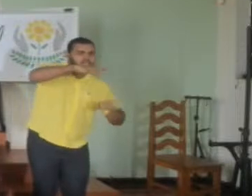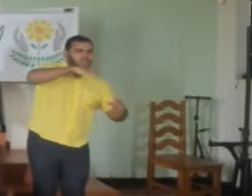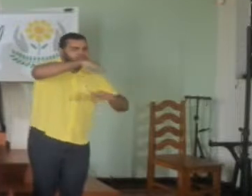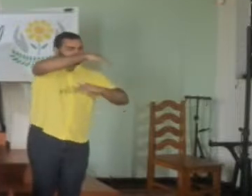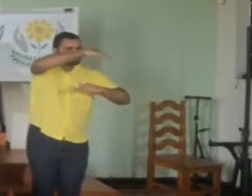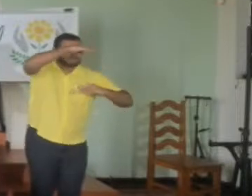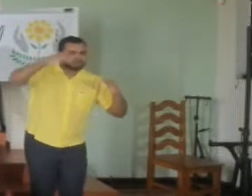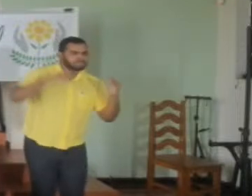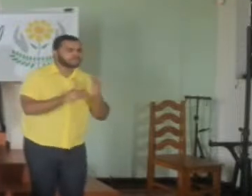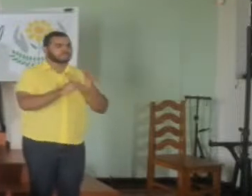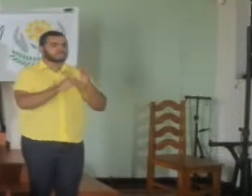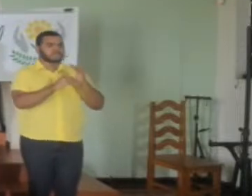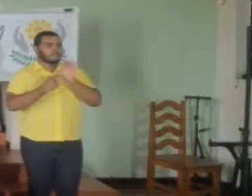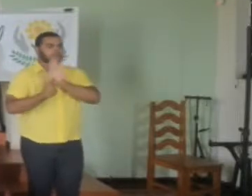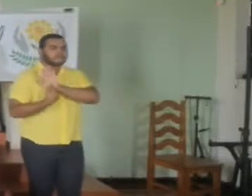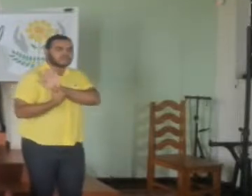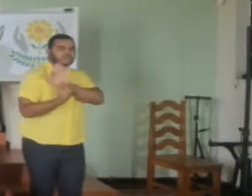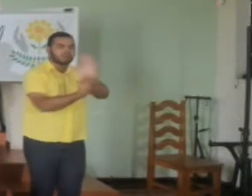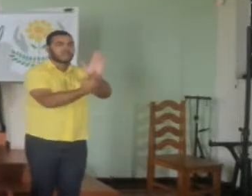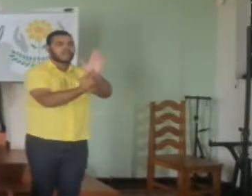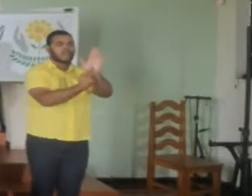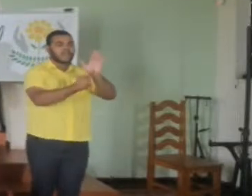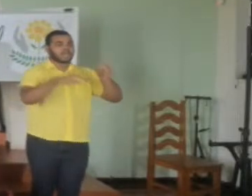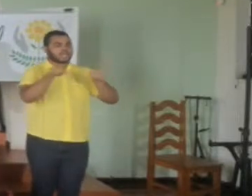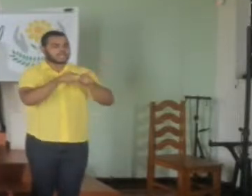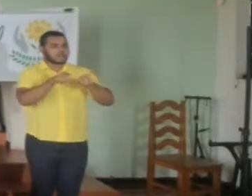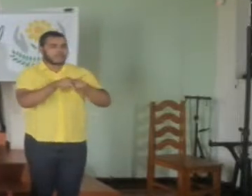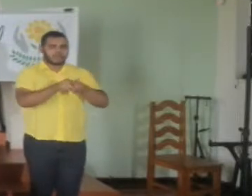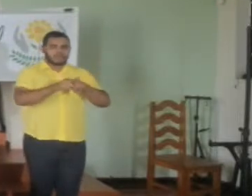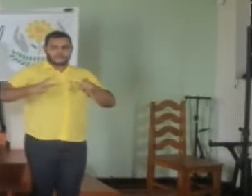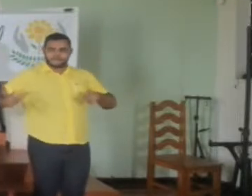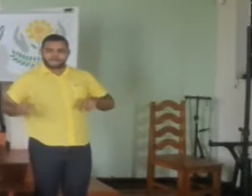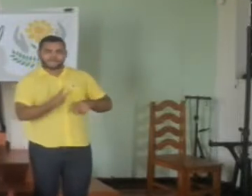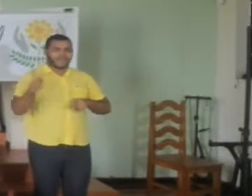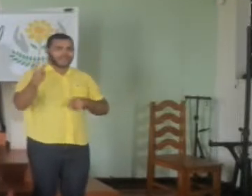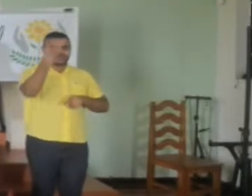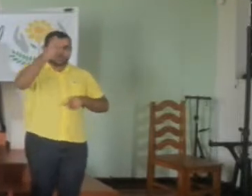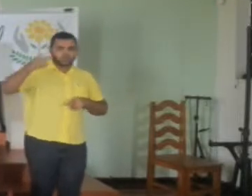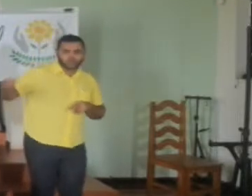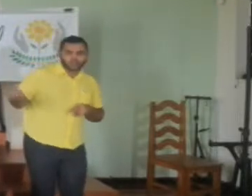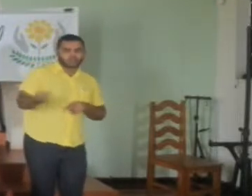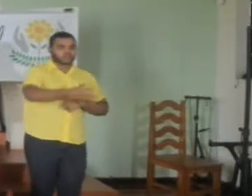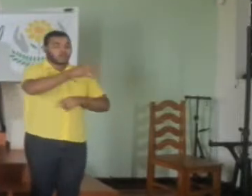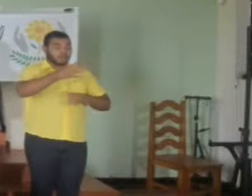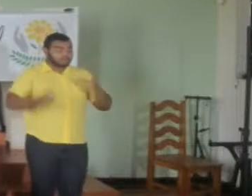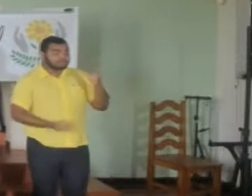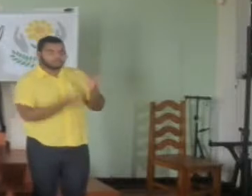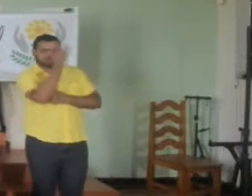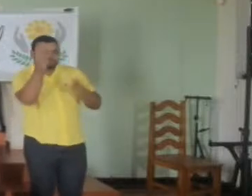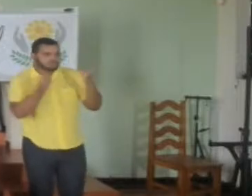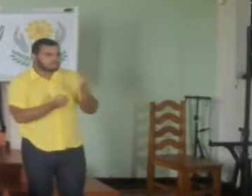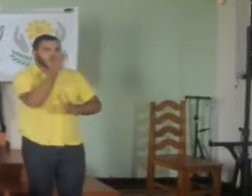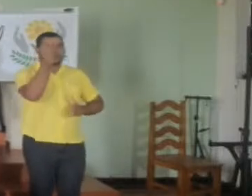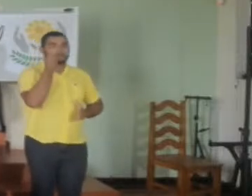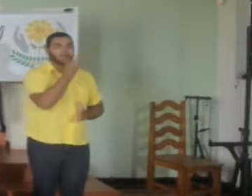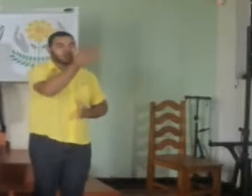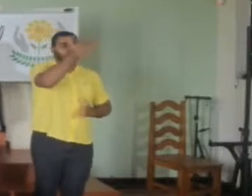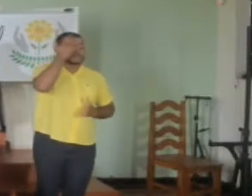geral, identificar e potencializar as habilidades da pessoa